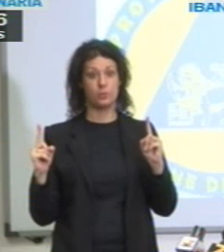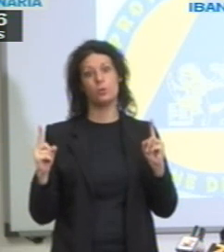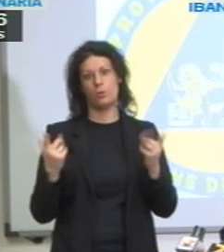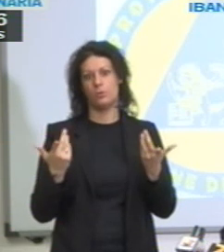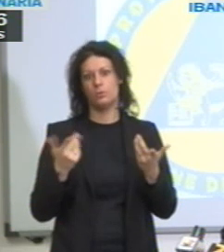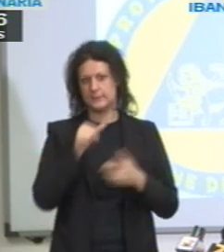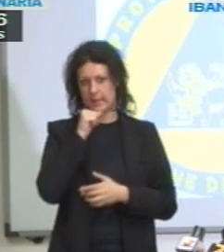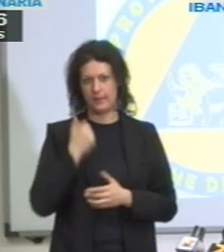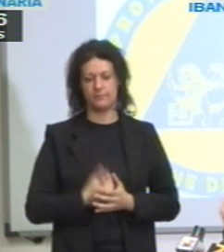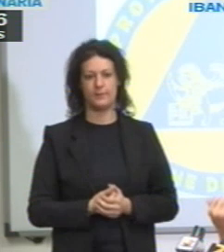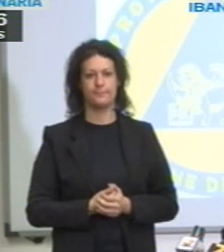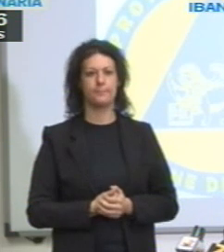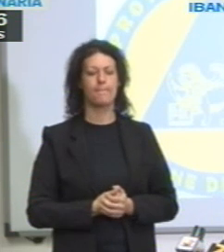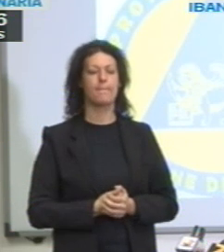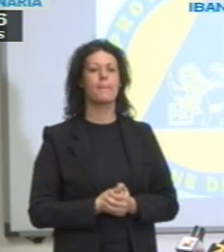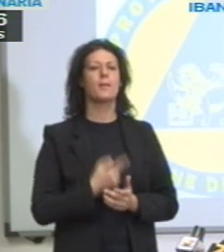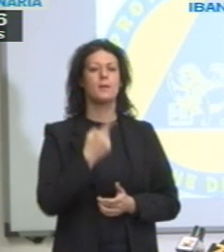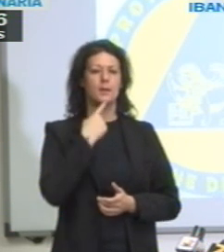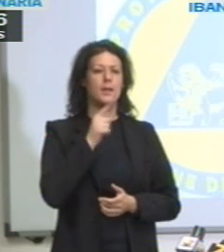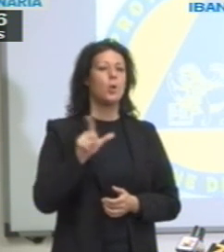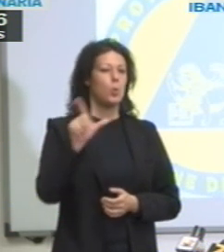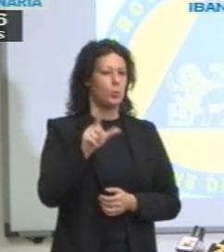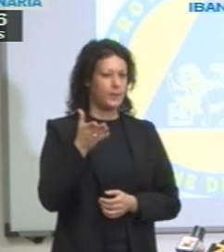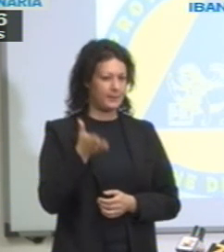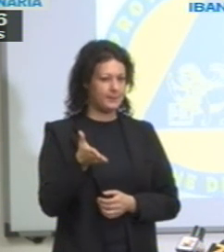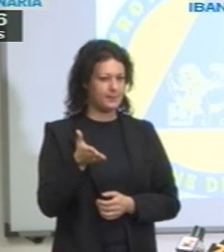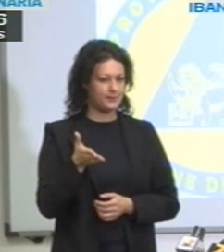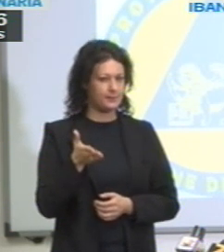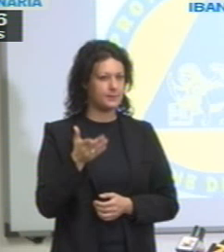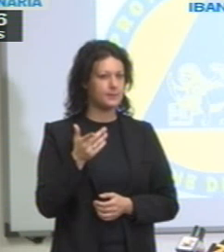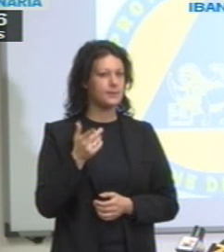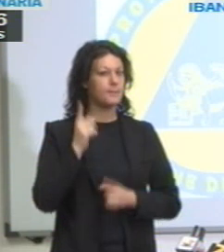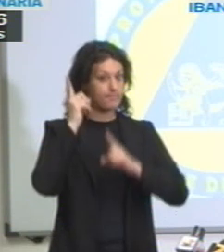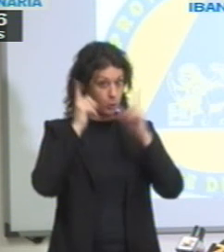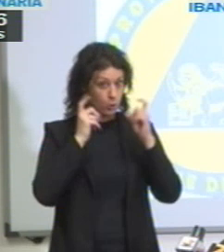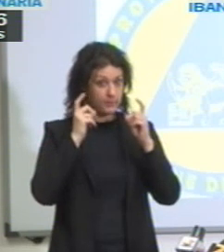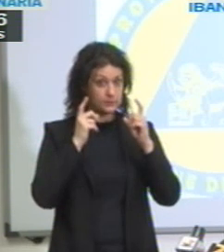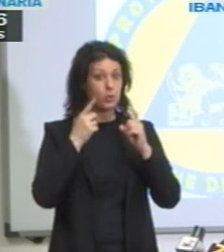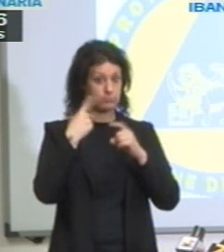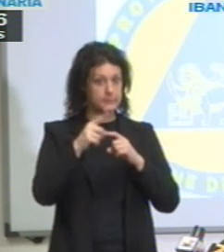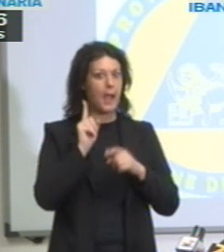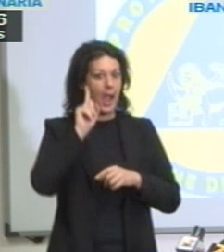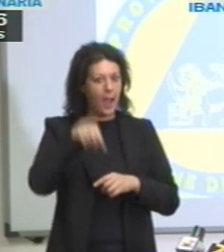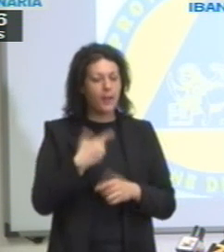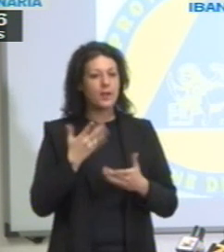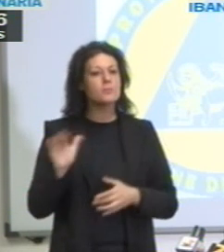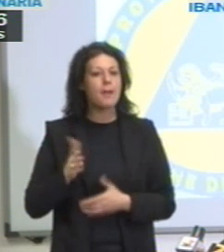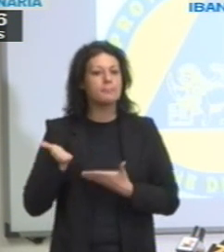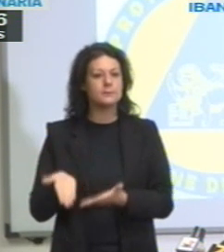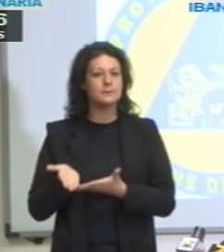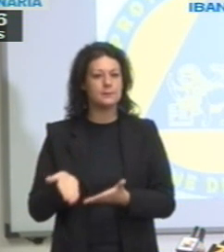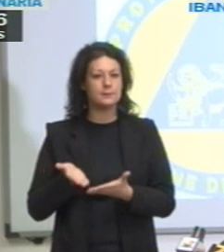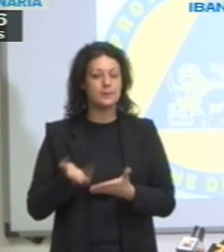l'altra preoccupazione ci sarà lunedì, e ne abbiamo parlato anche stamattina, è quella dei bimbi. Guardate che noi